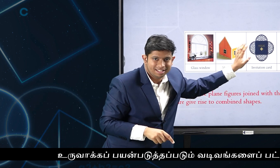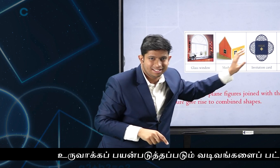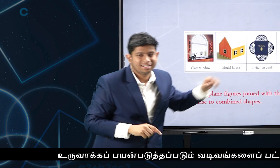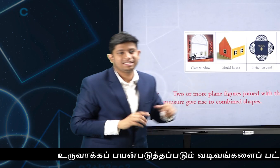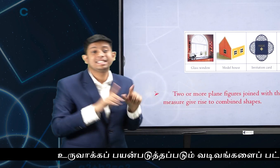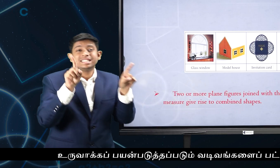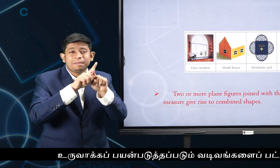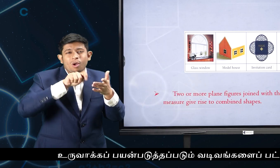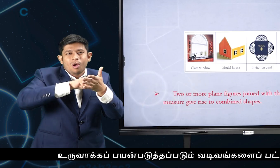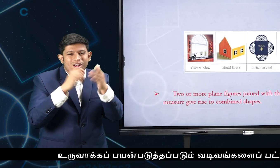பட்டியலிடுங்கள்.